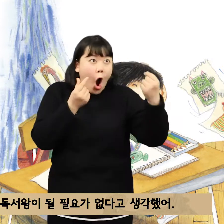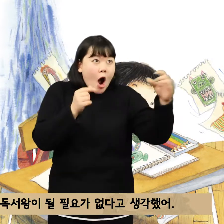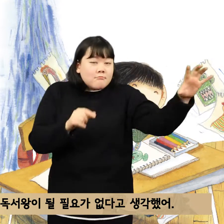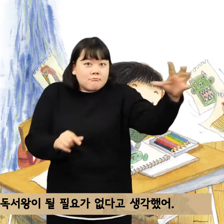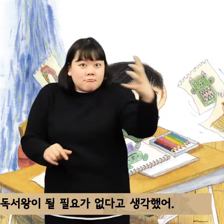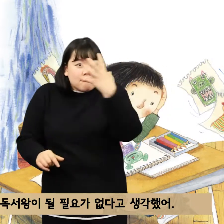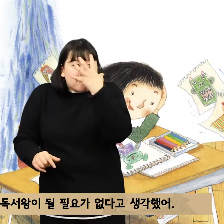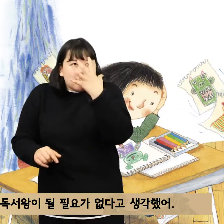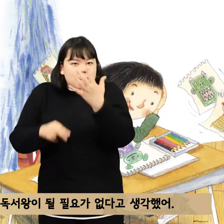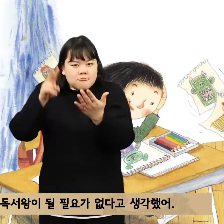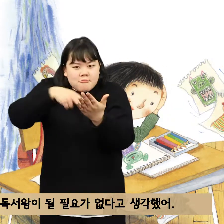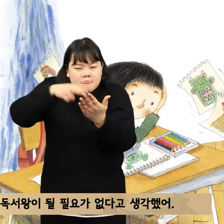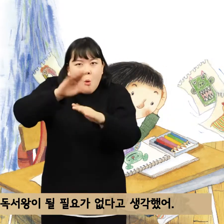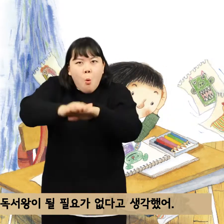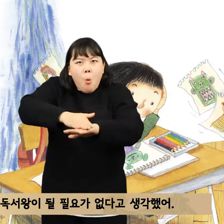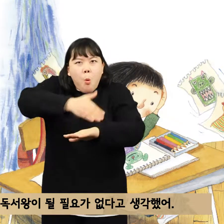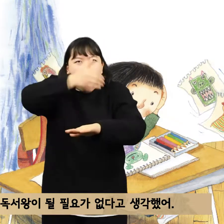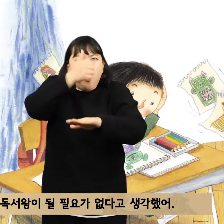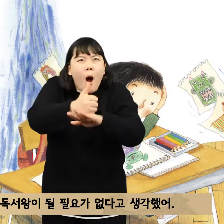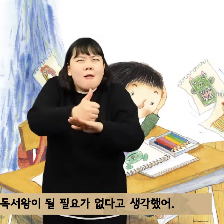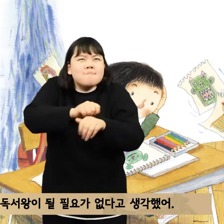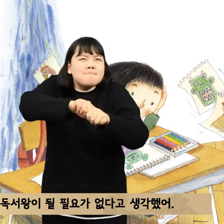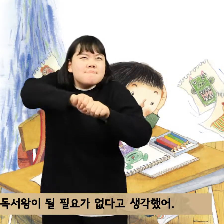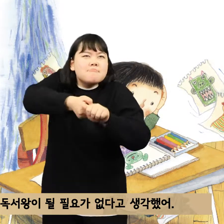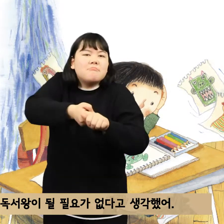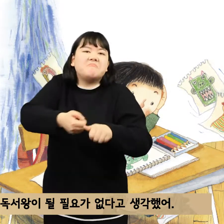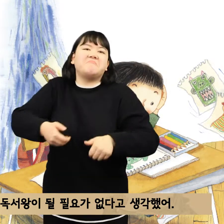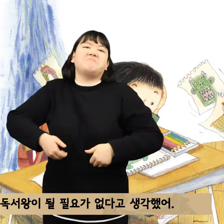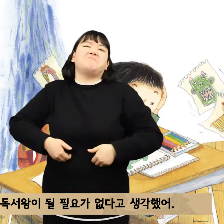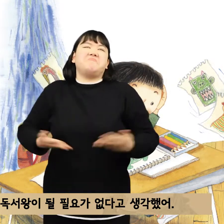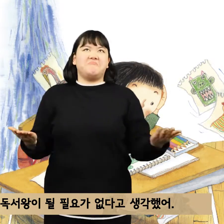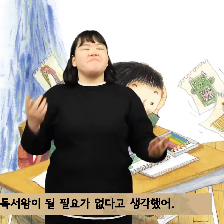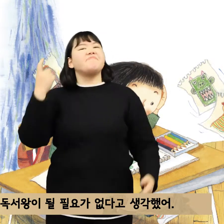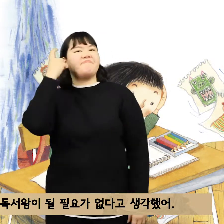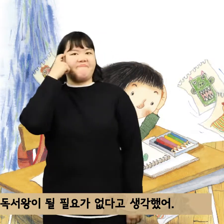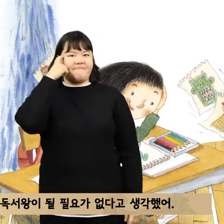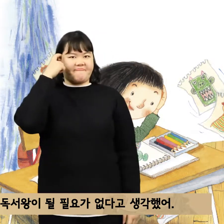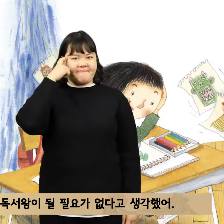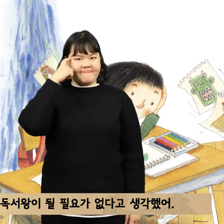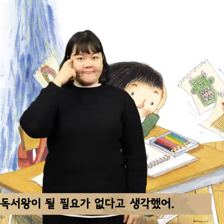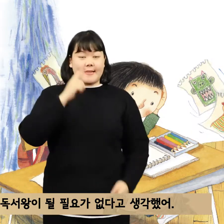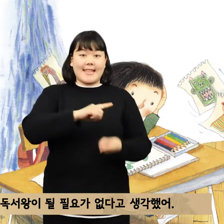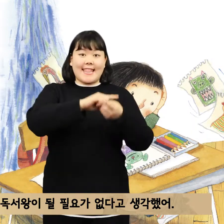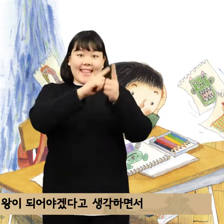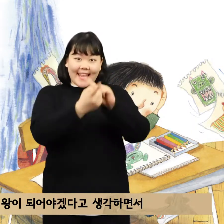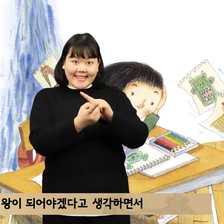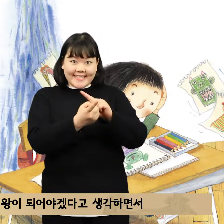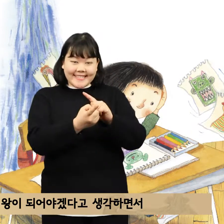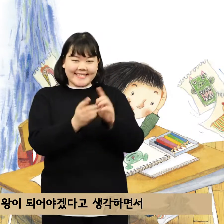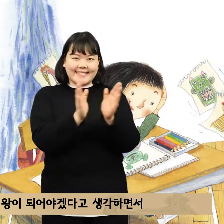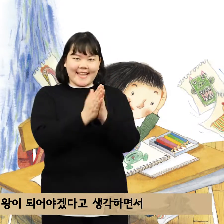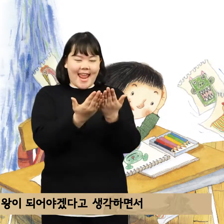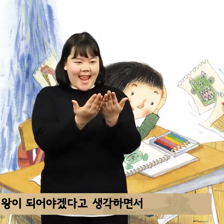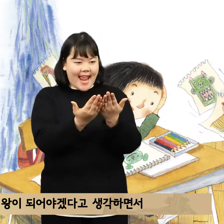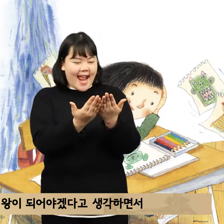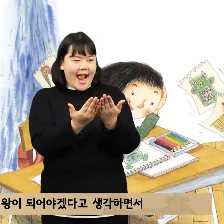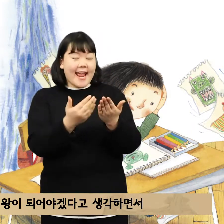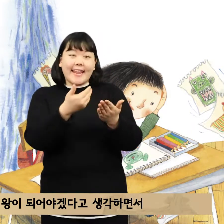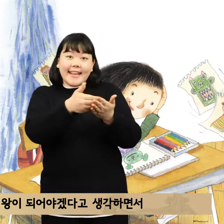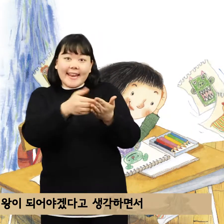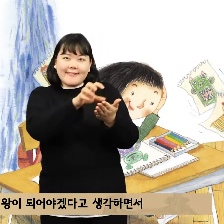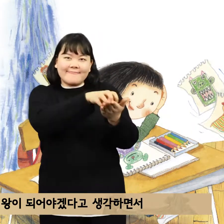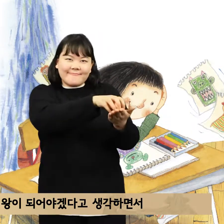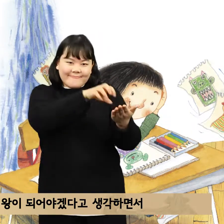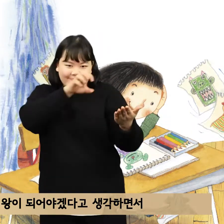정민이는 굳이 재은이처럼 독서왕이 될 필요가 없다고 생각했어. 대신 캐릭터